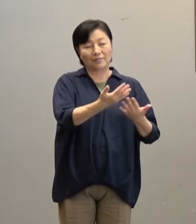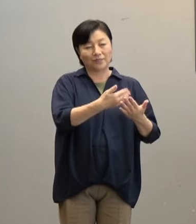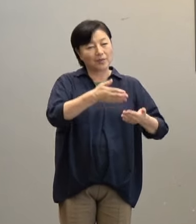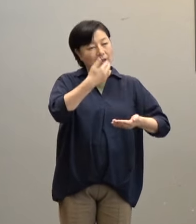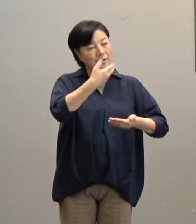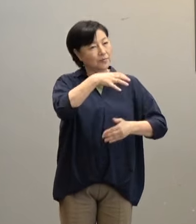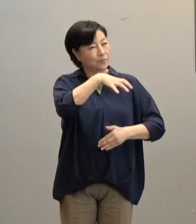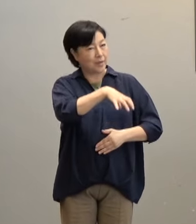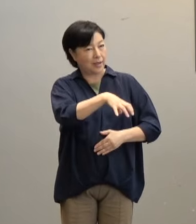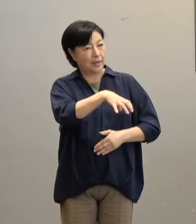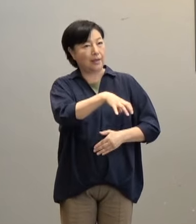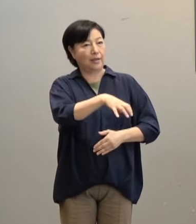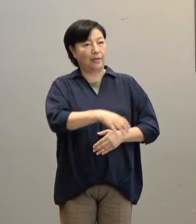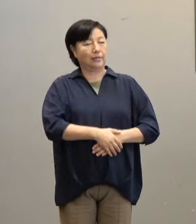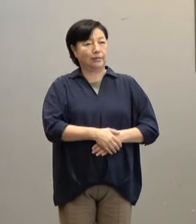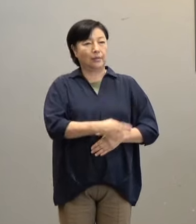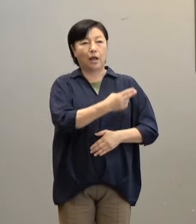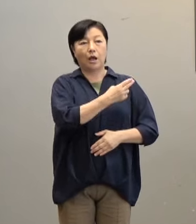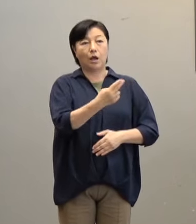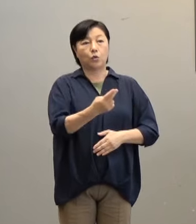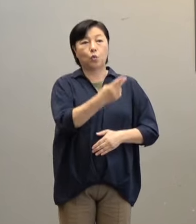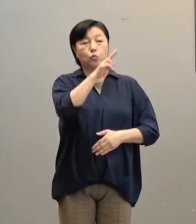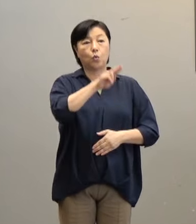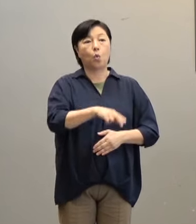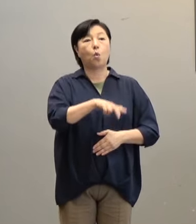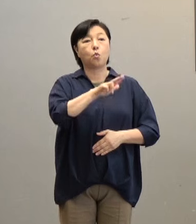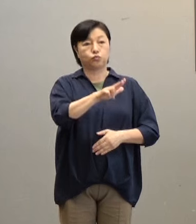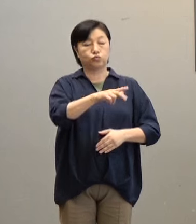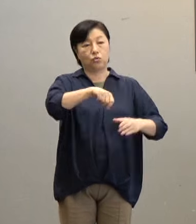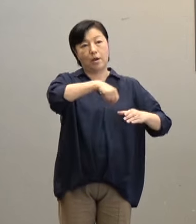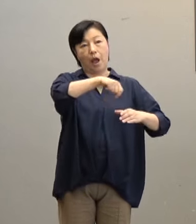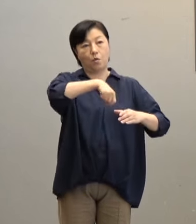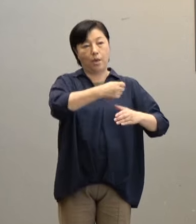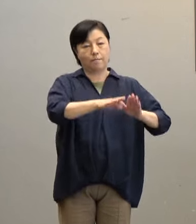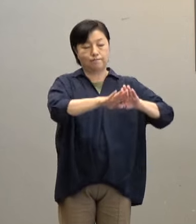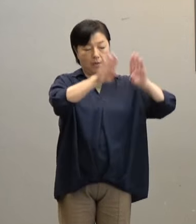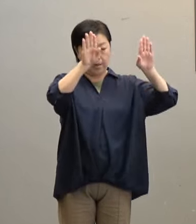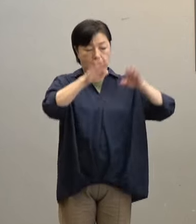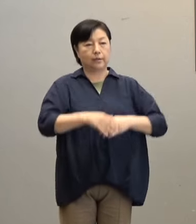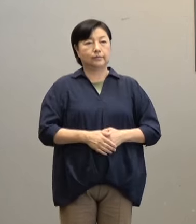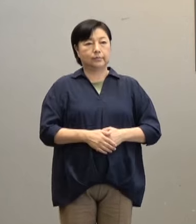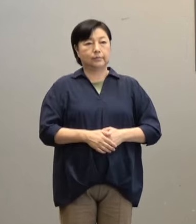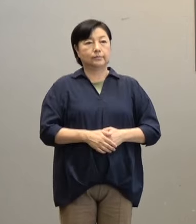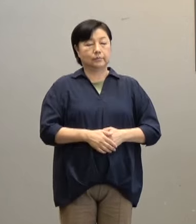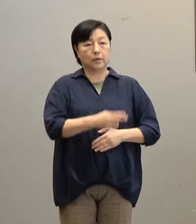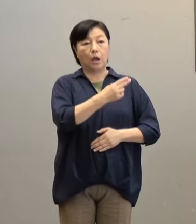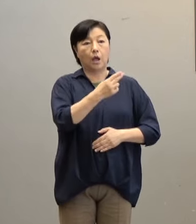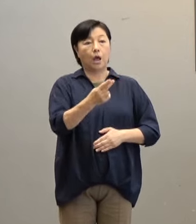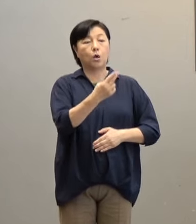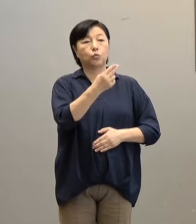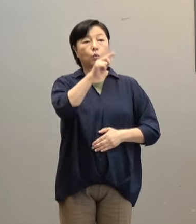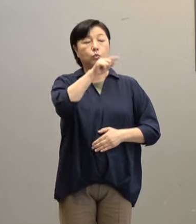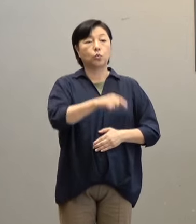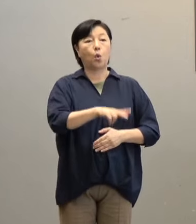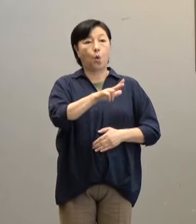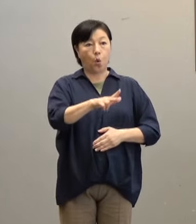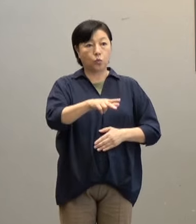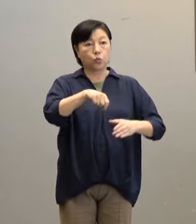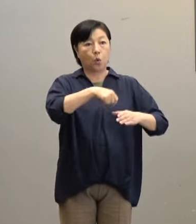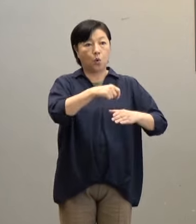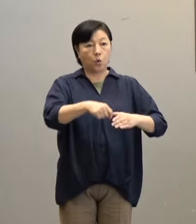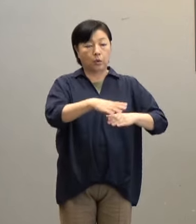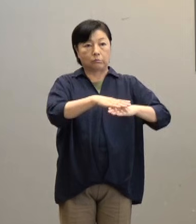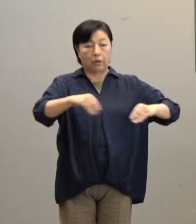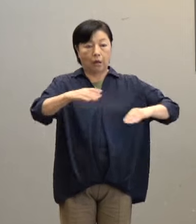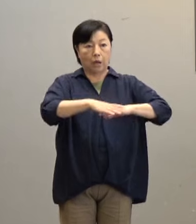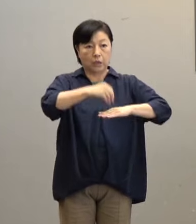施設としてドトールパークカフェがオープンをいたします。これは株式会社ドトールコーヒーが全国で初めて都